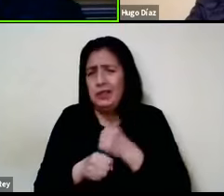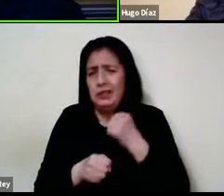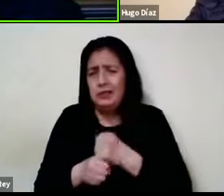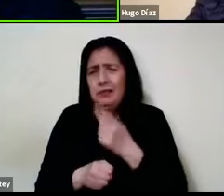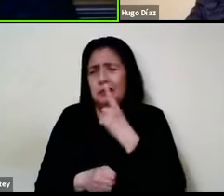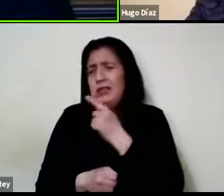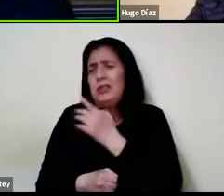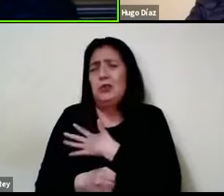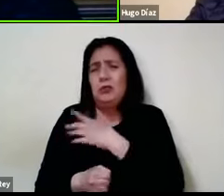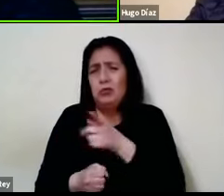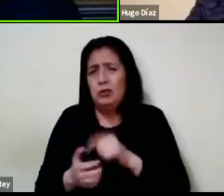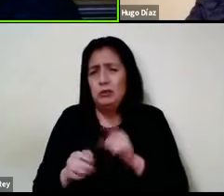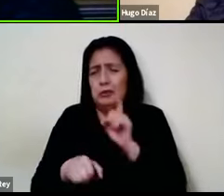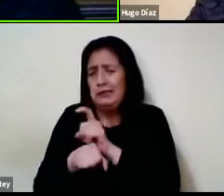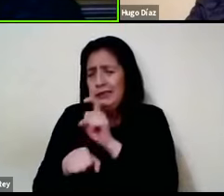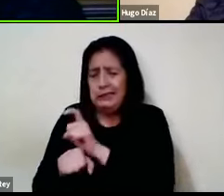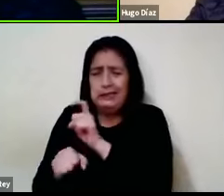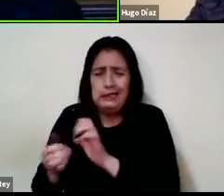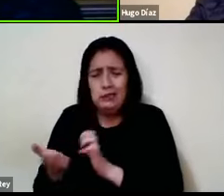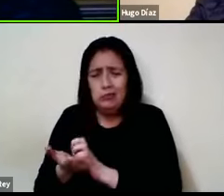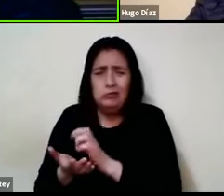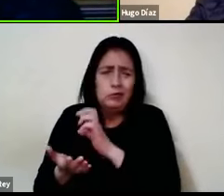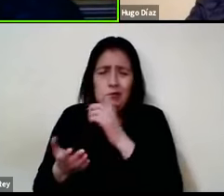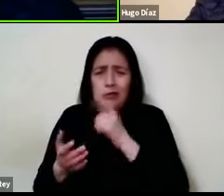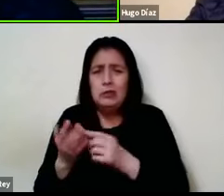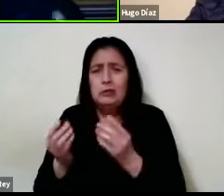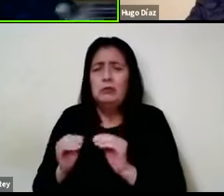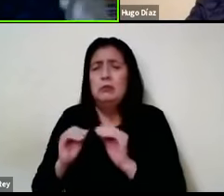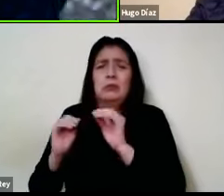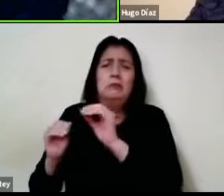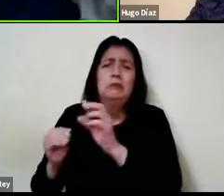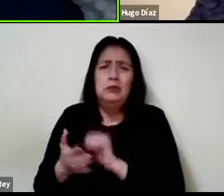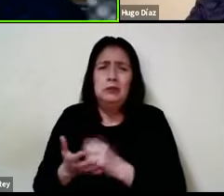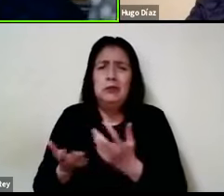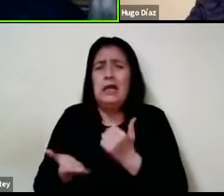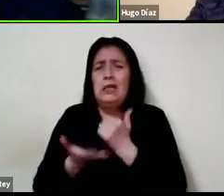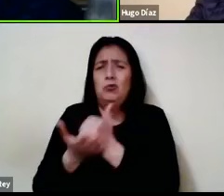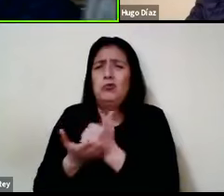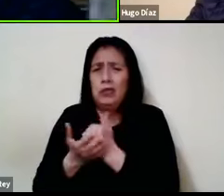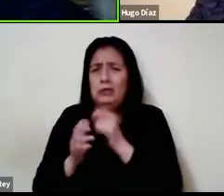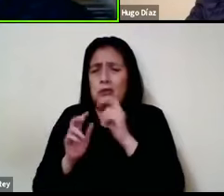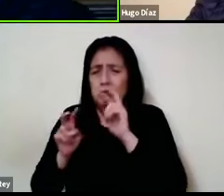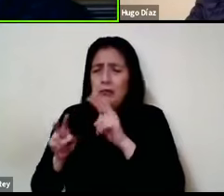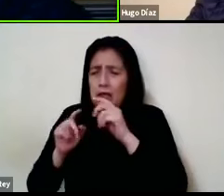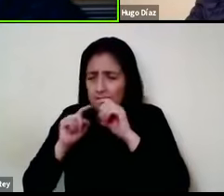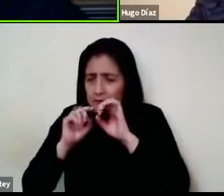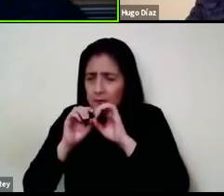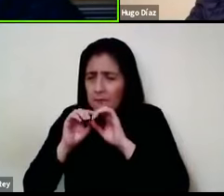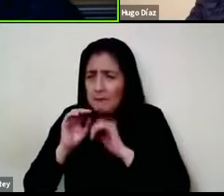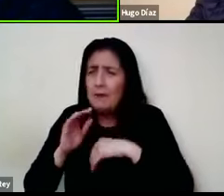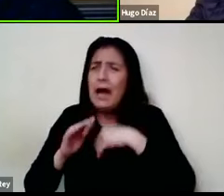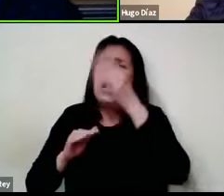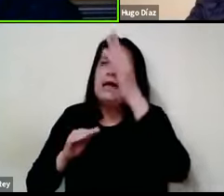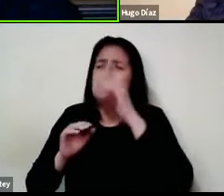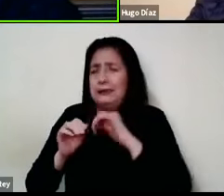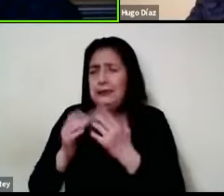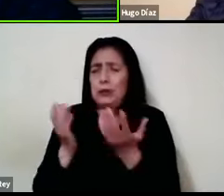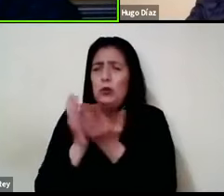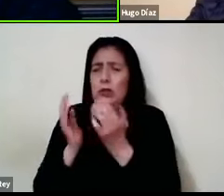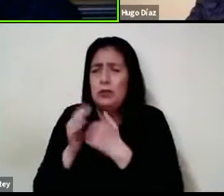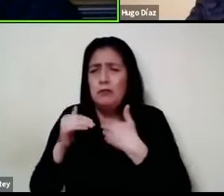secundaria, formando, ideando, posicionando y ayudándole a ver una visión más allá de la escuela, más allá del